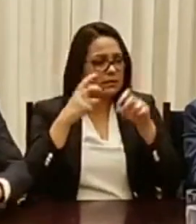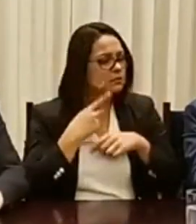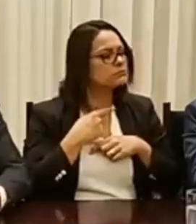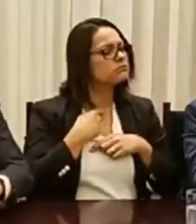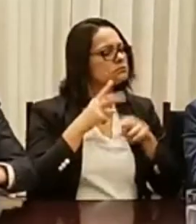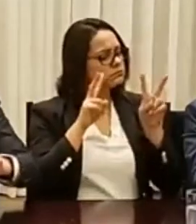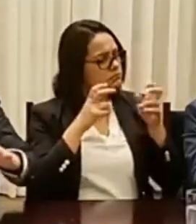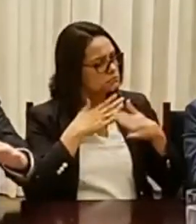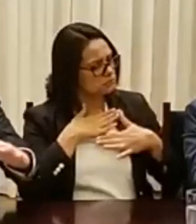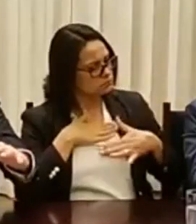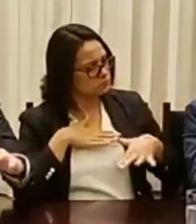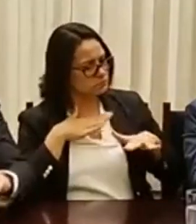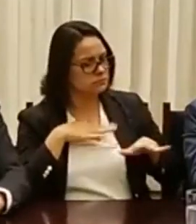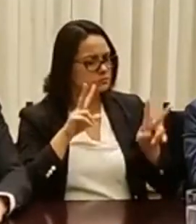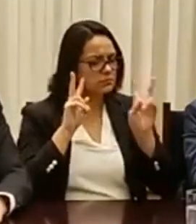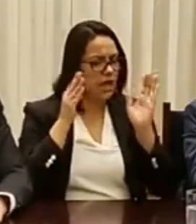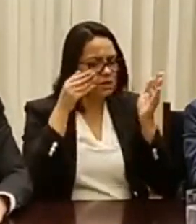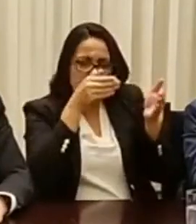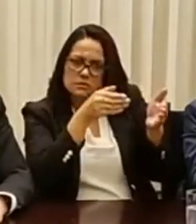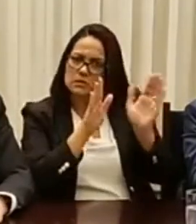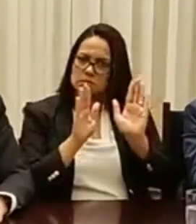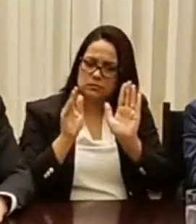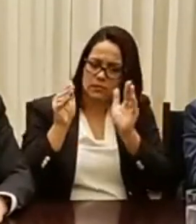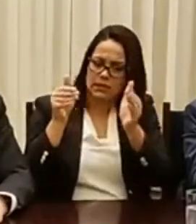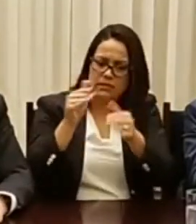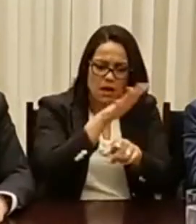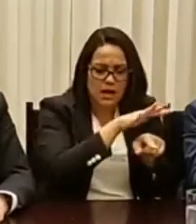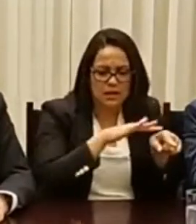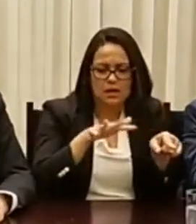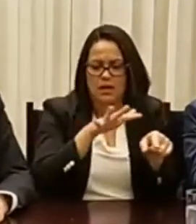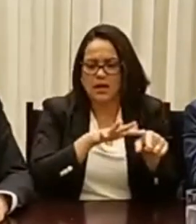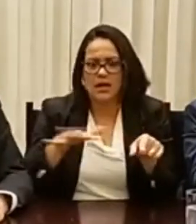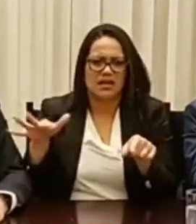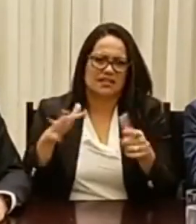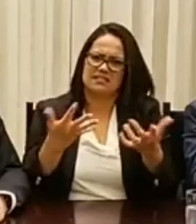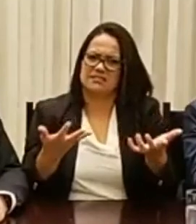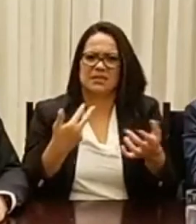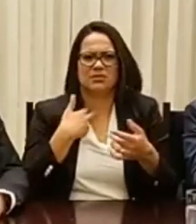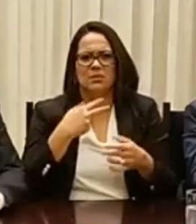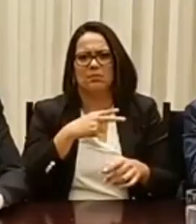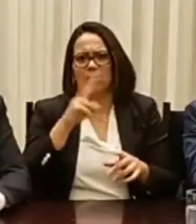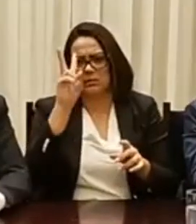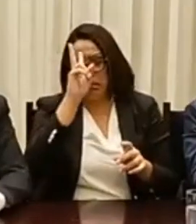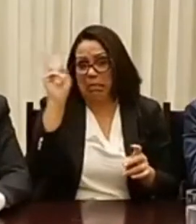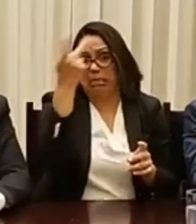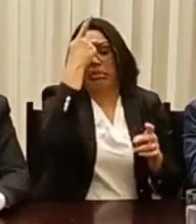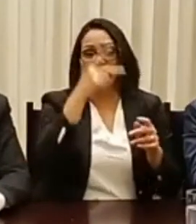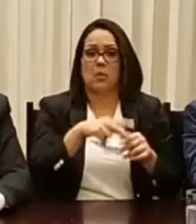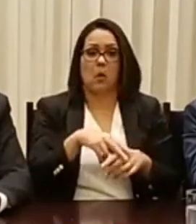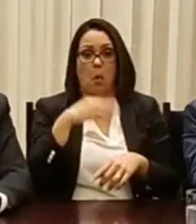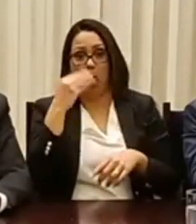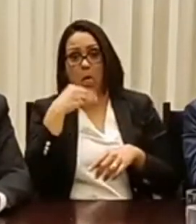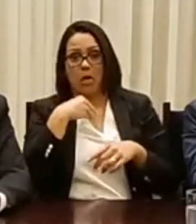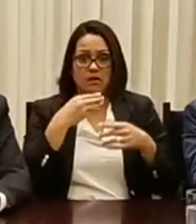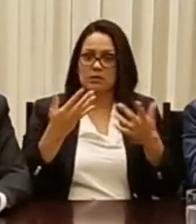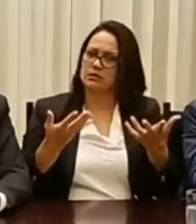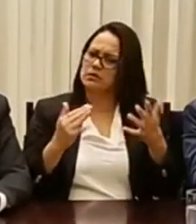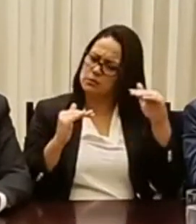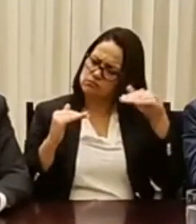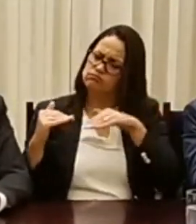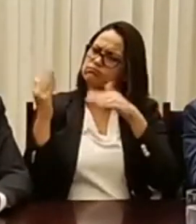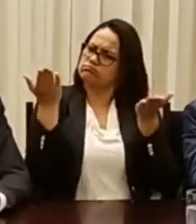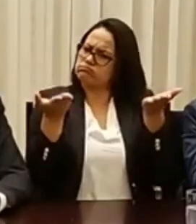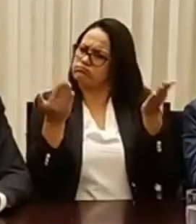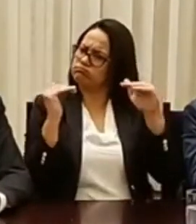muito cuidado, né? Mas que não seja nem muito para lá, nem muito para cá. Que tenha ali uma